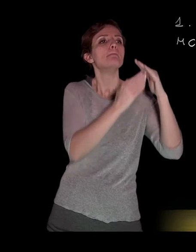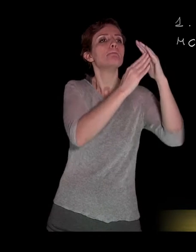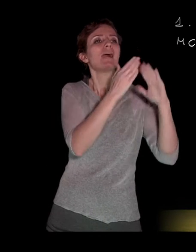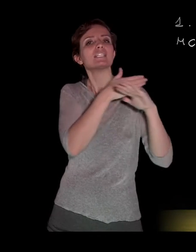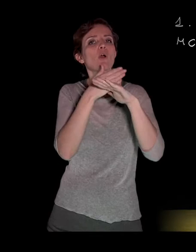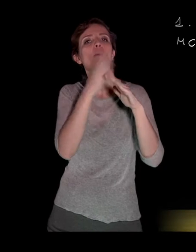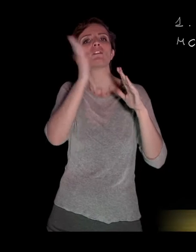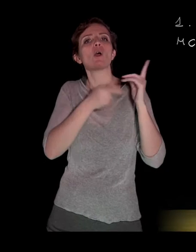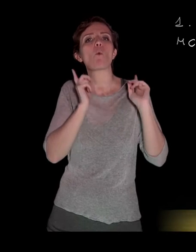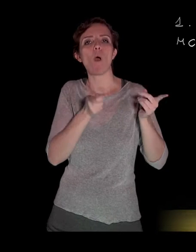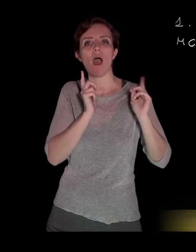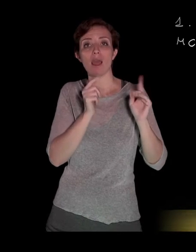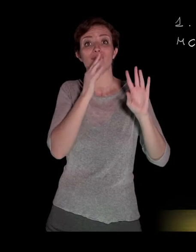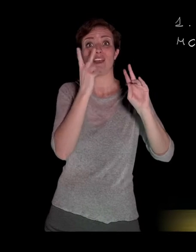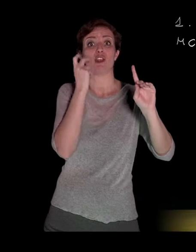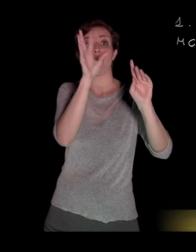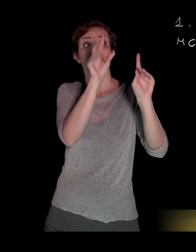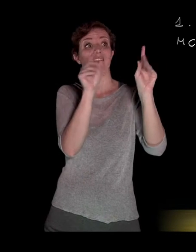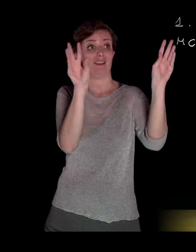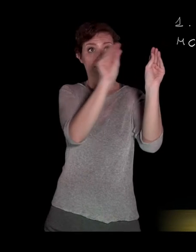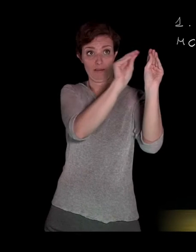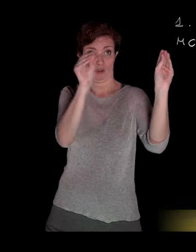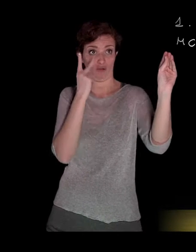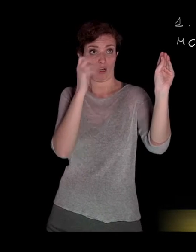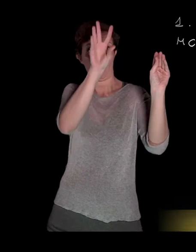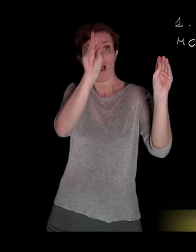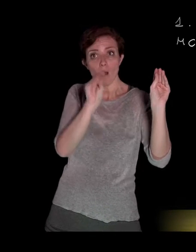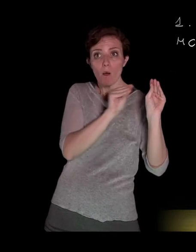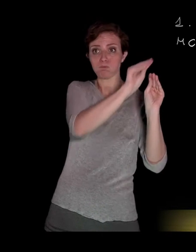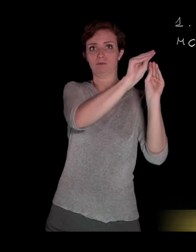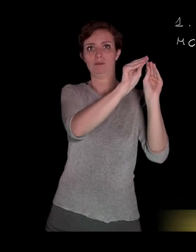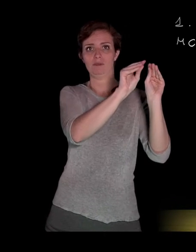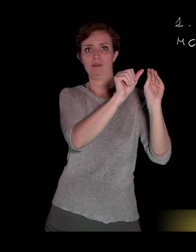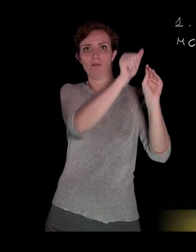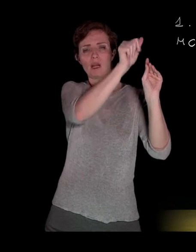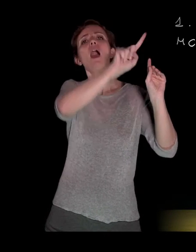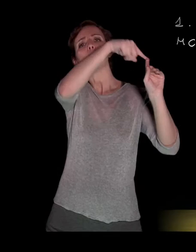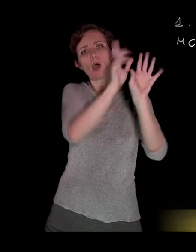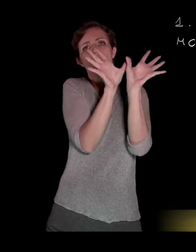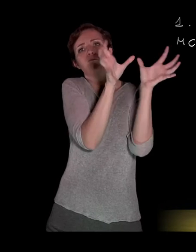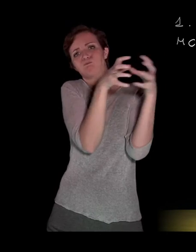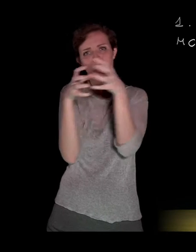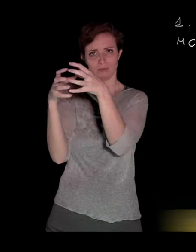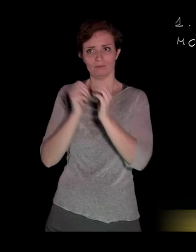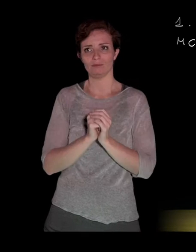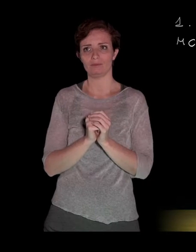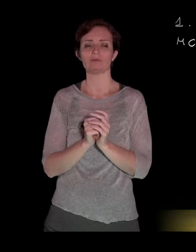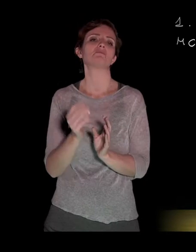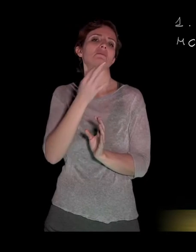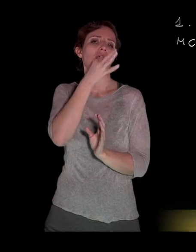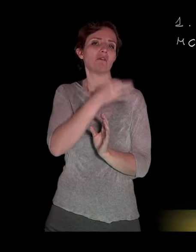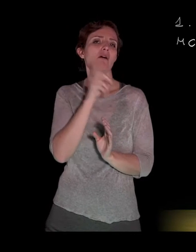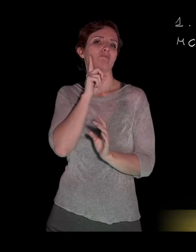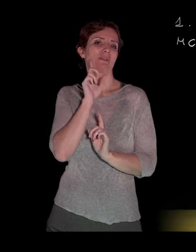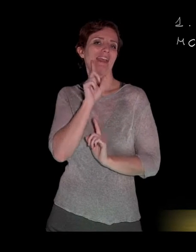divisore sarà possibile mettere in evidenza tale fattore e andare a effettuare il vero e proprio raccoglimento a fattor comune quindi prendiamo